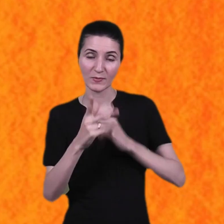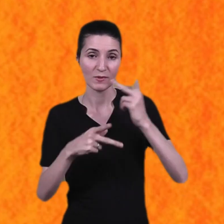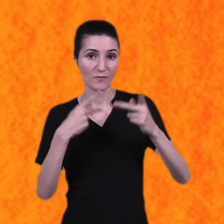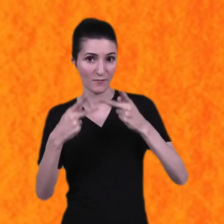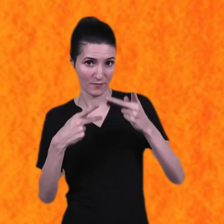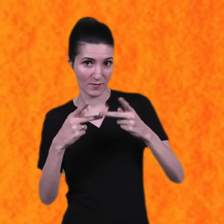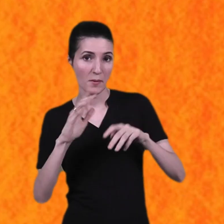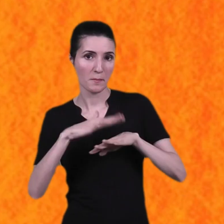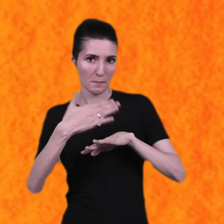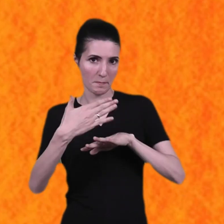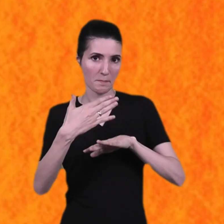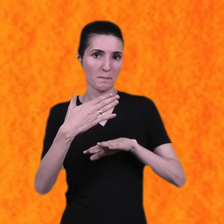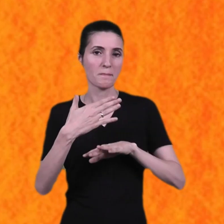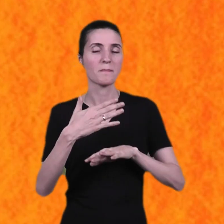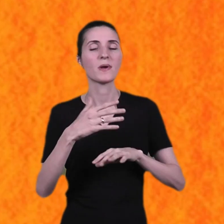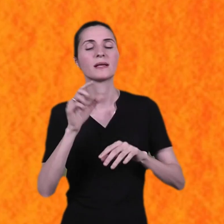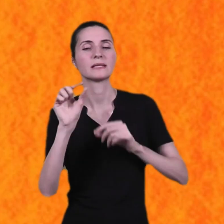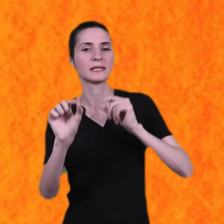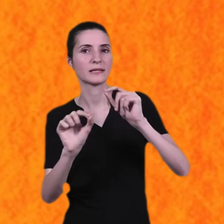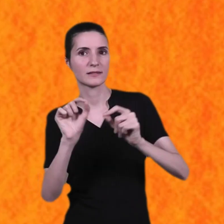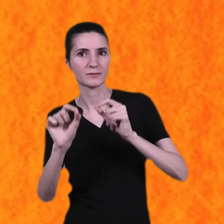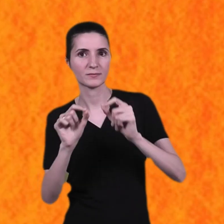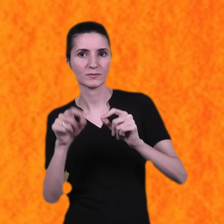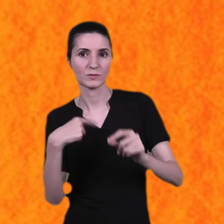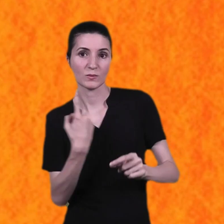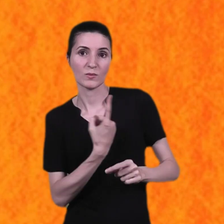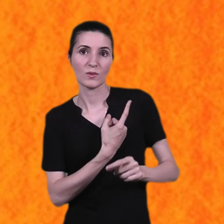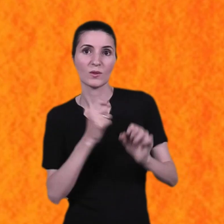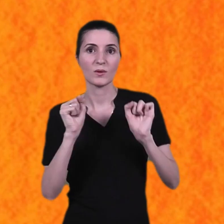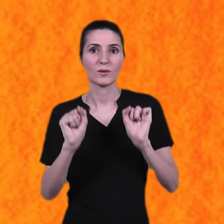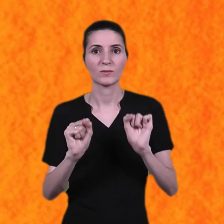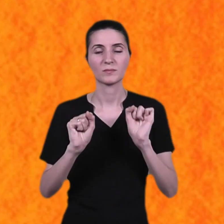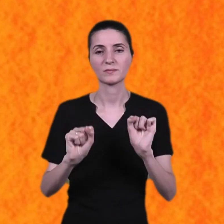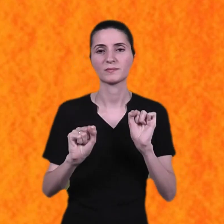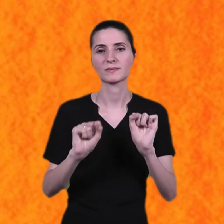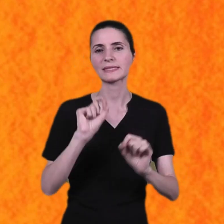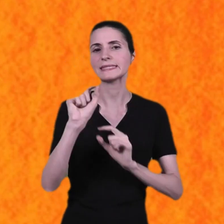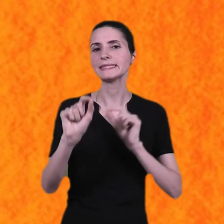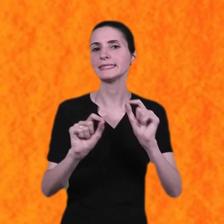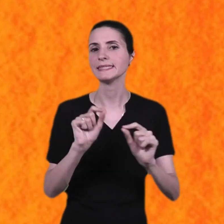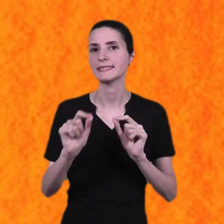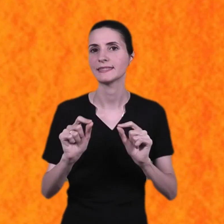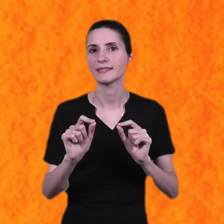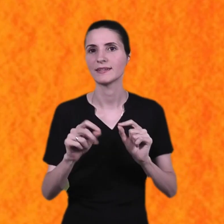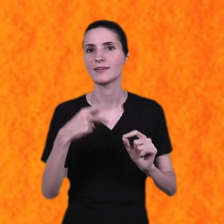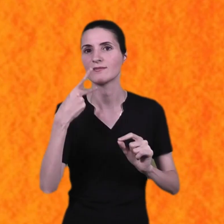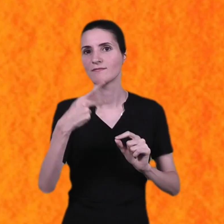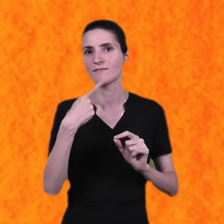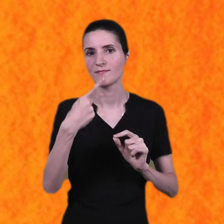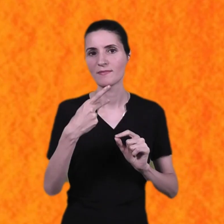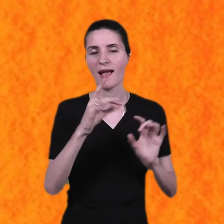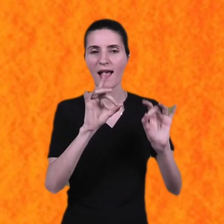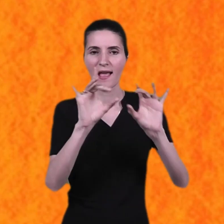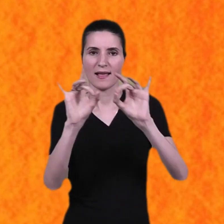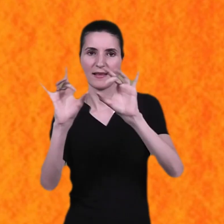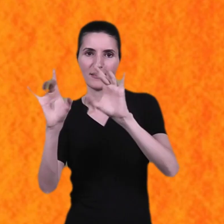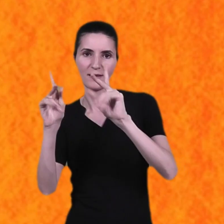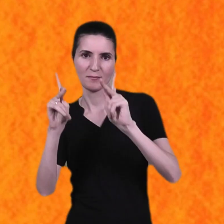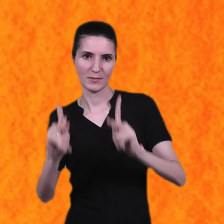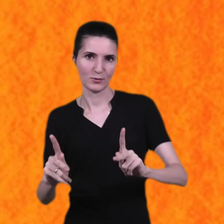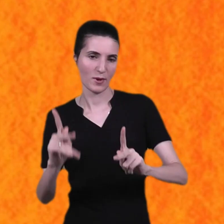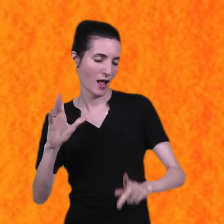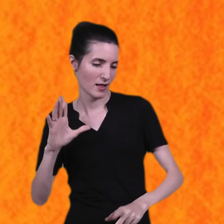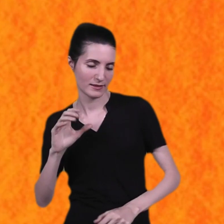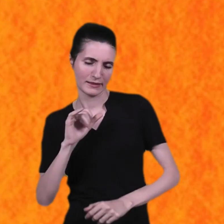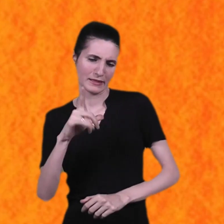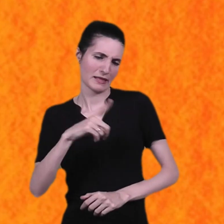sobre audiodescrição, né, a gente pode falar que para umas pessoas é o amor